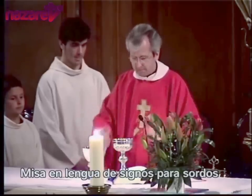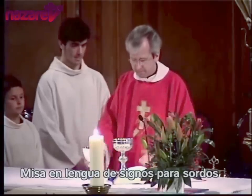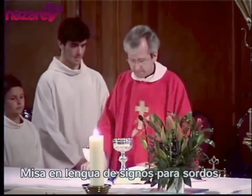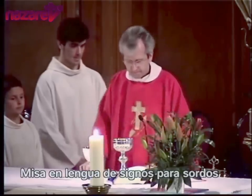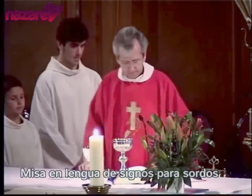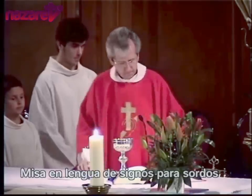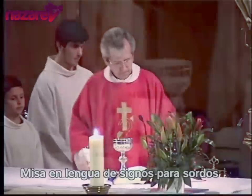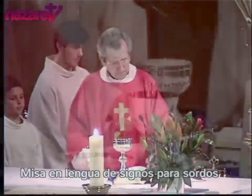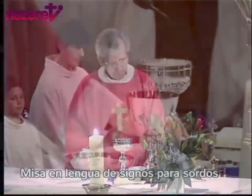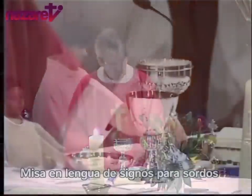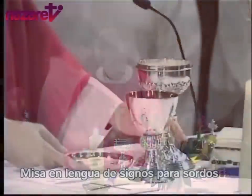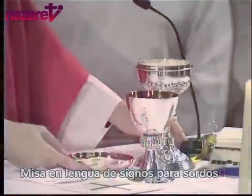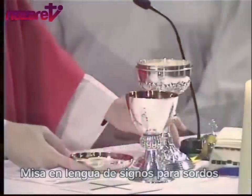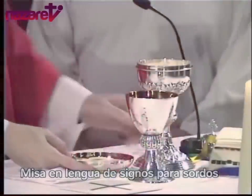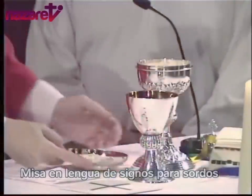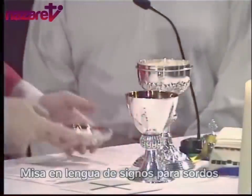Aleluya.